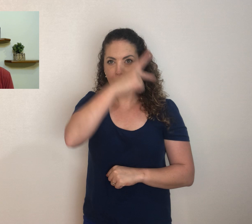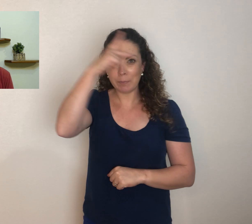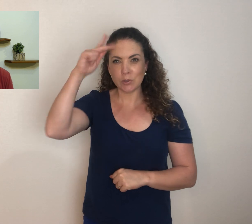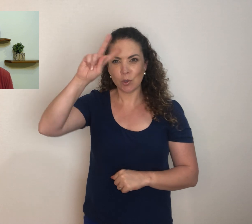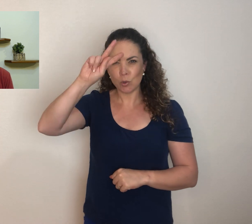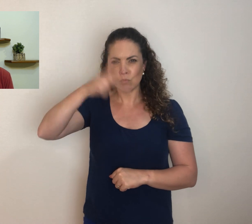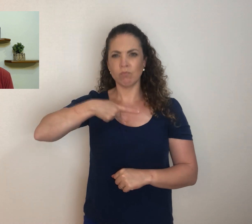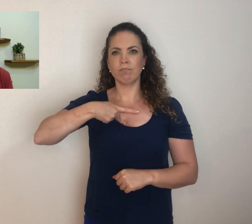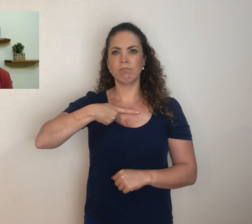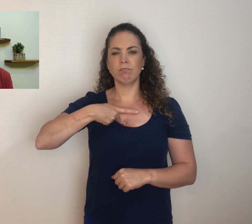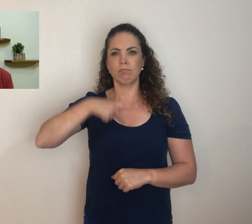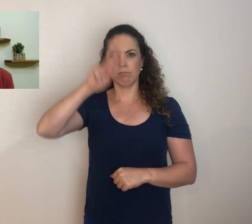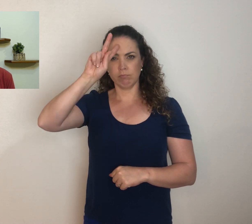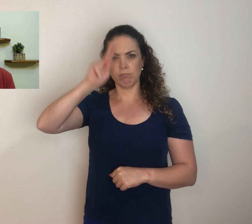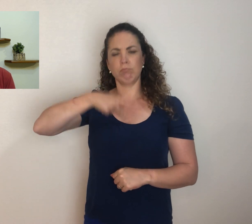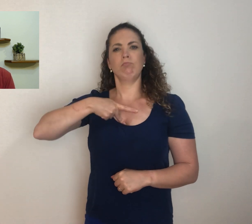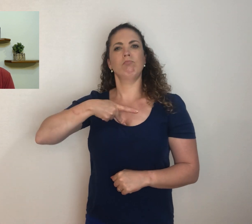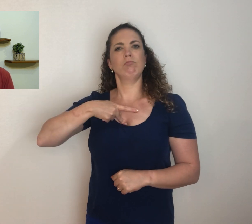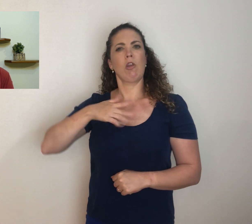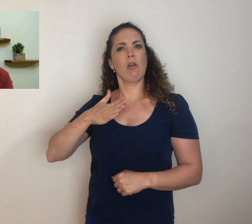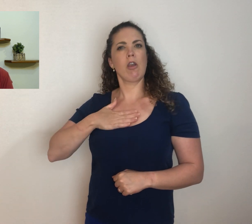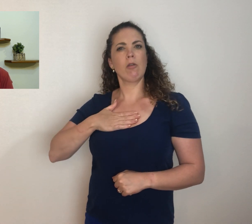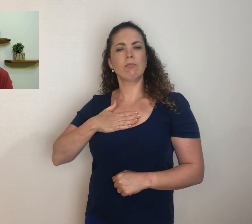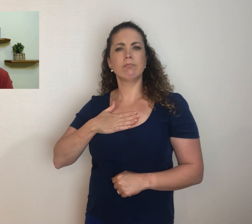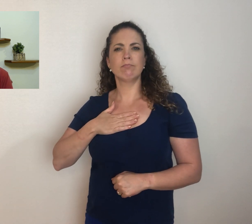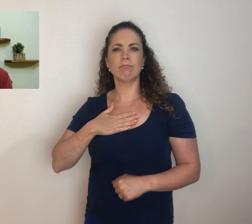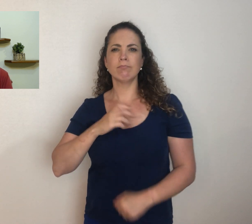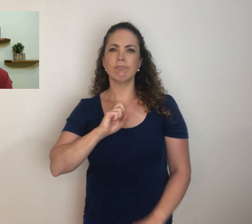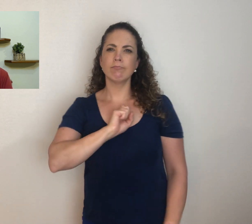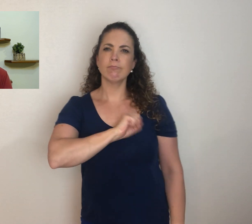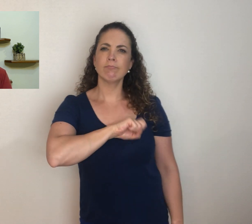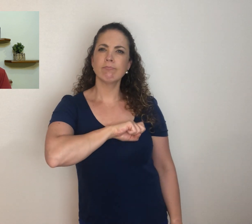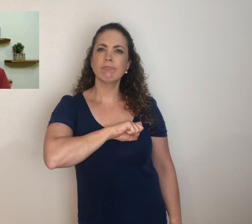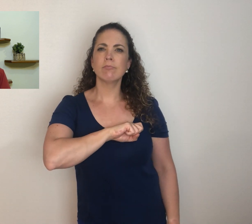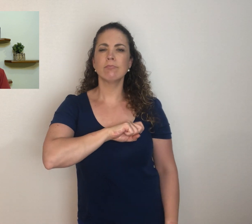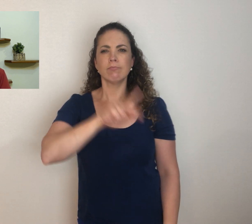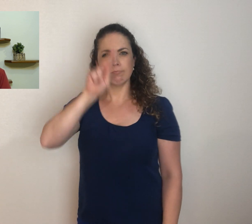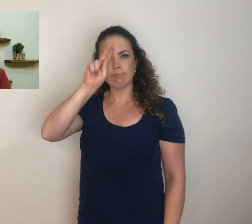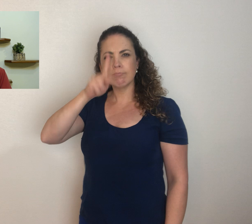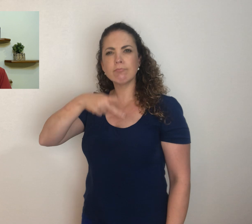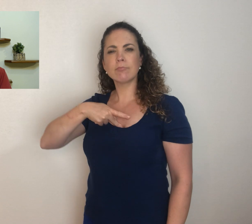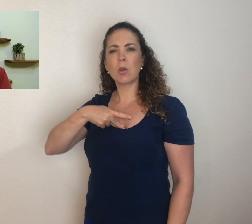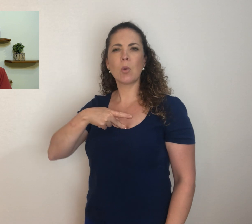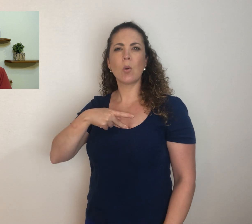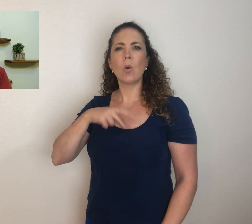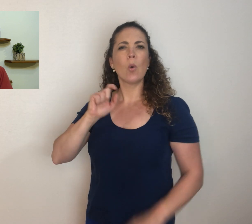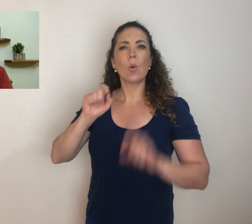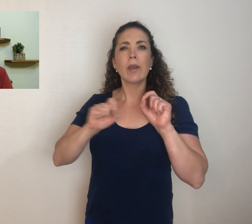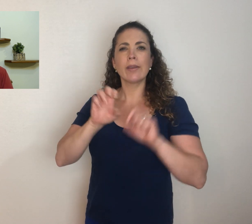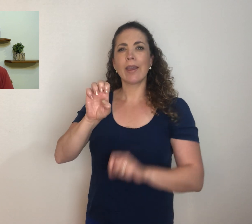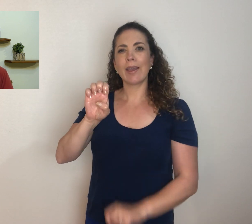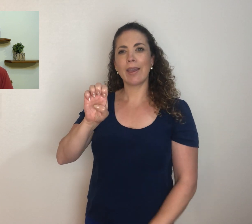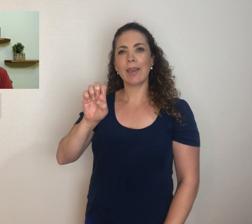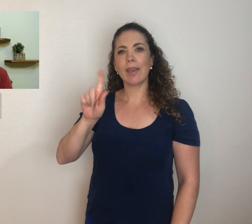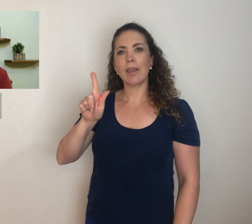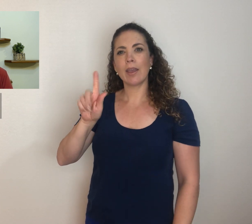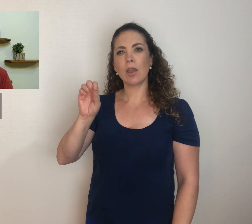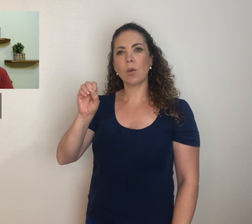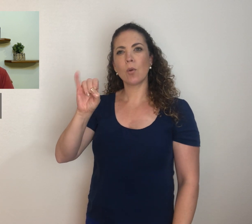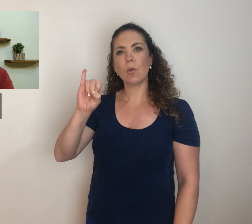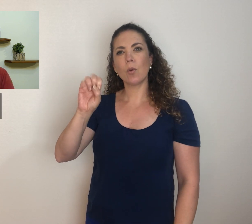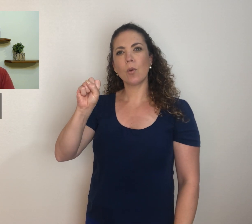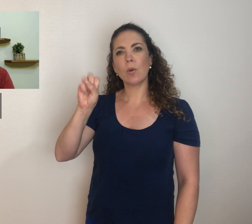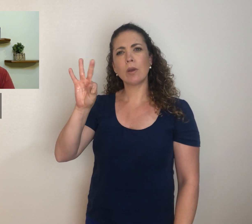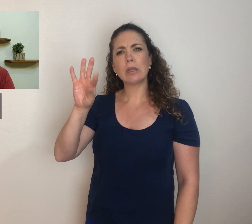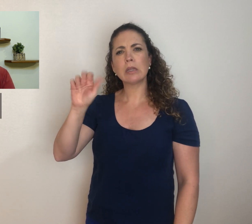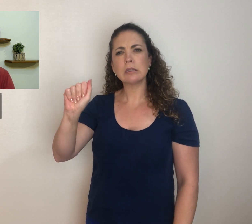marca fortíssima dos homens nos dias de hoje. O egoísta é aquele que pensa primeiro em si mesmo